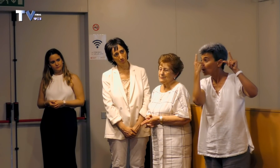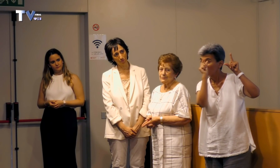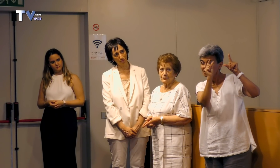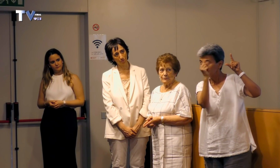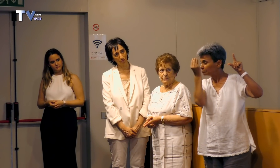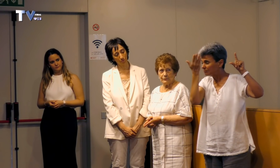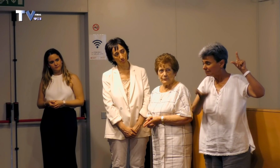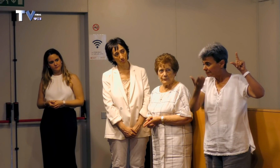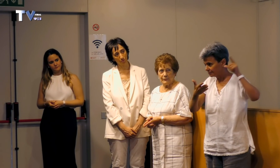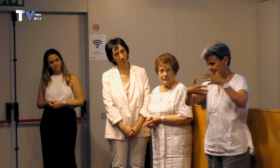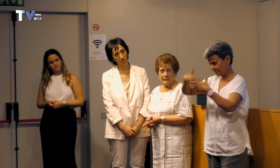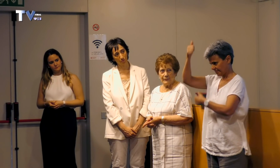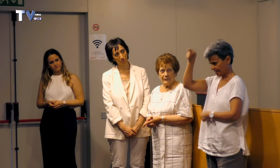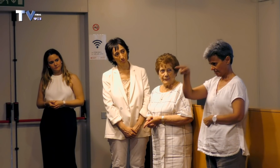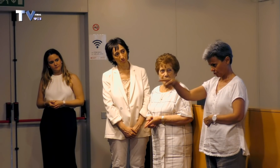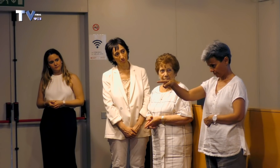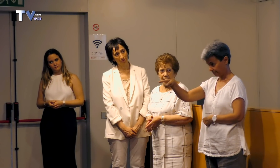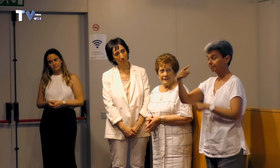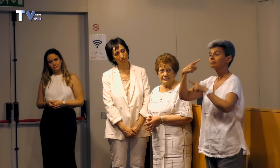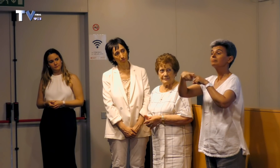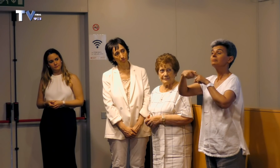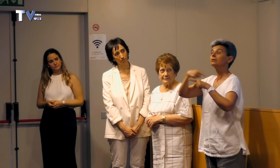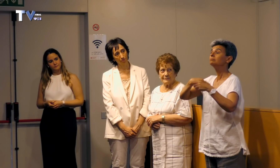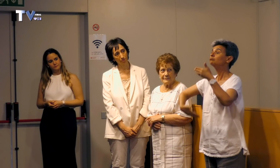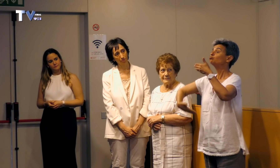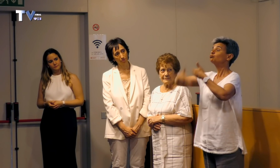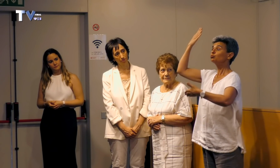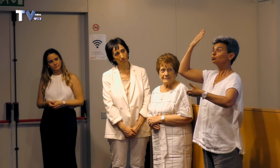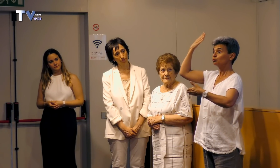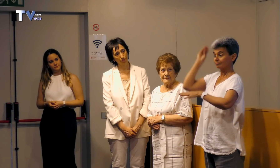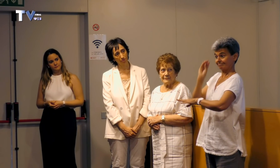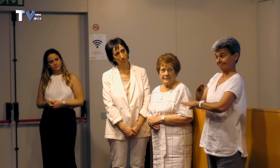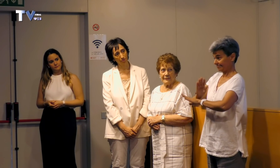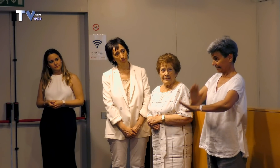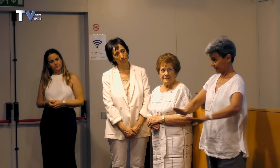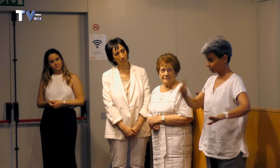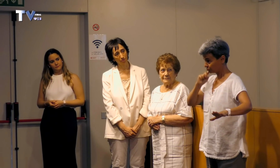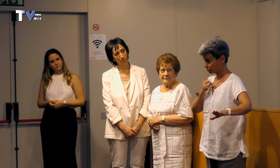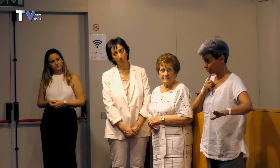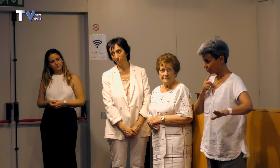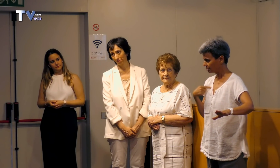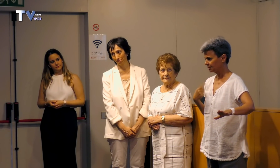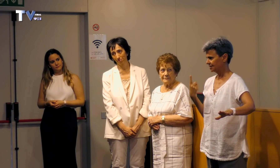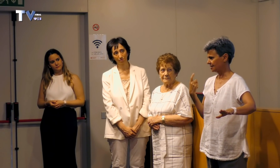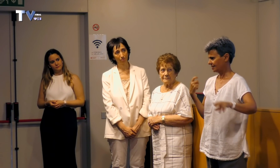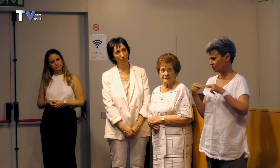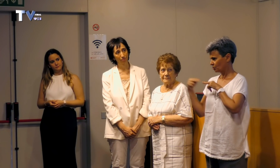està funcionant. La peça principal és la Federació de Persones Sordes, perquè qui realment va començar a